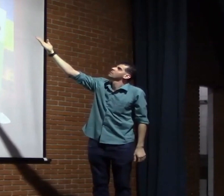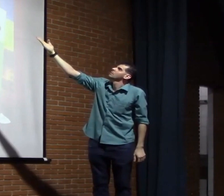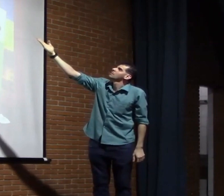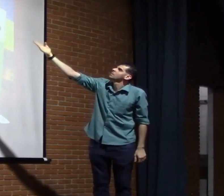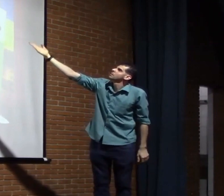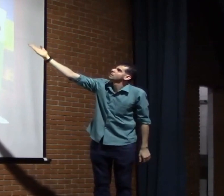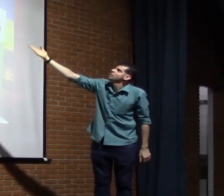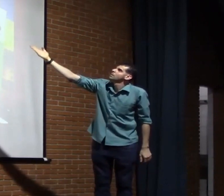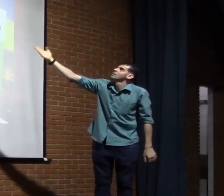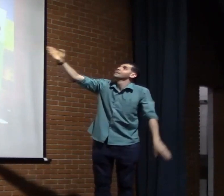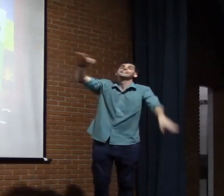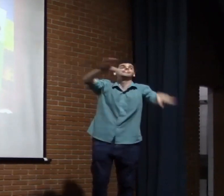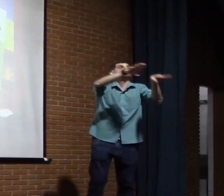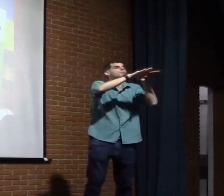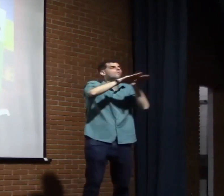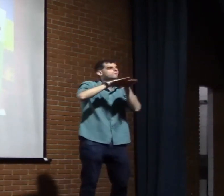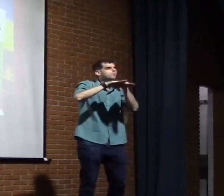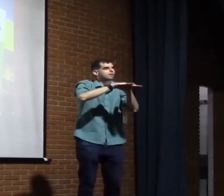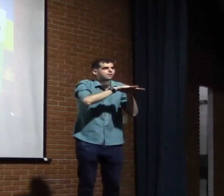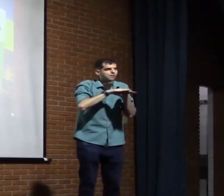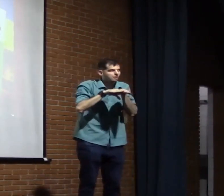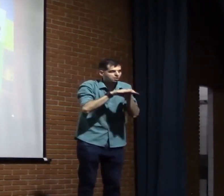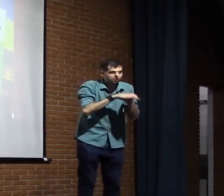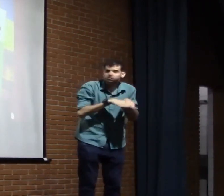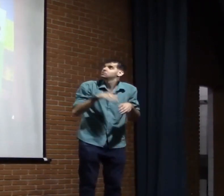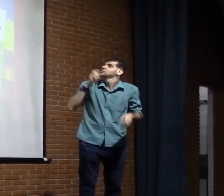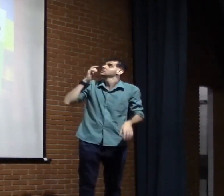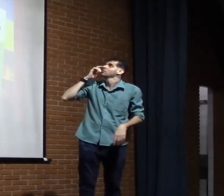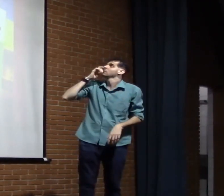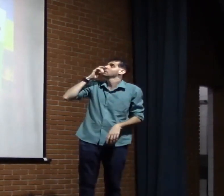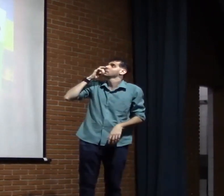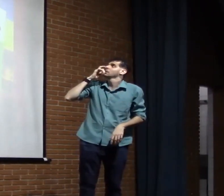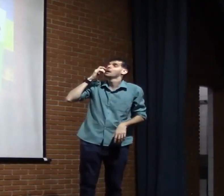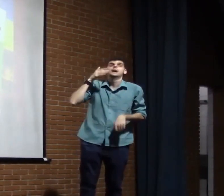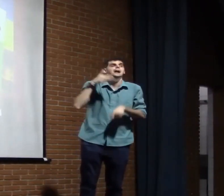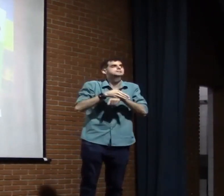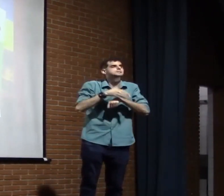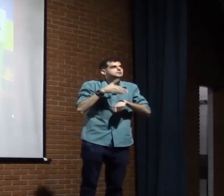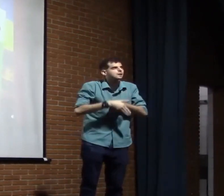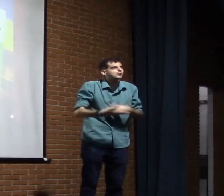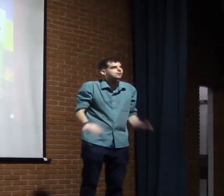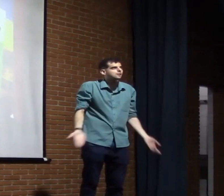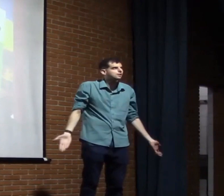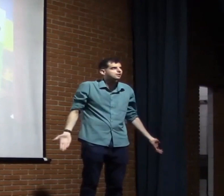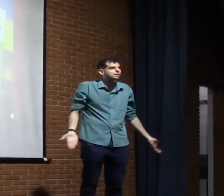artigo 16. Está bem claro, a questão da igualdade, o acesso.